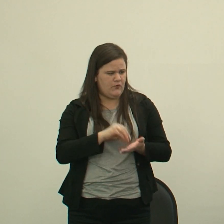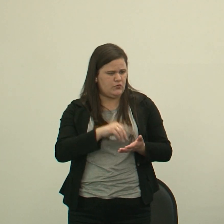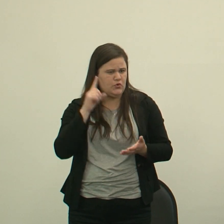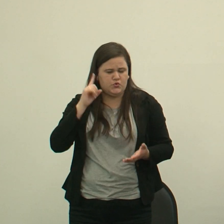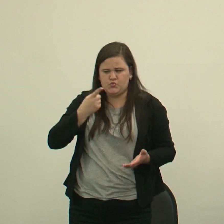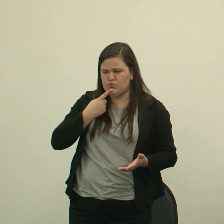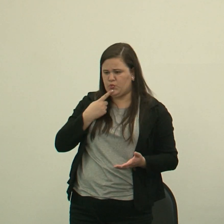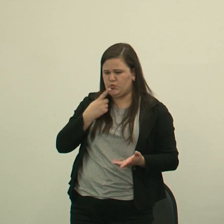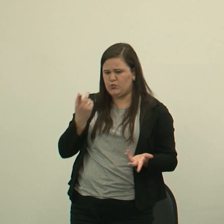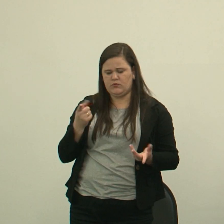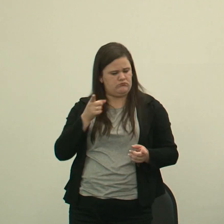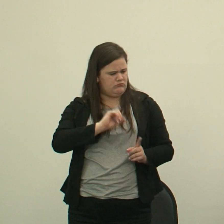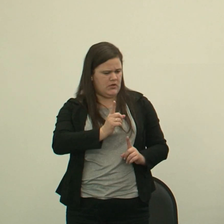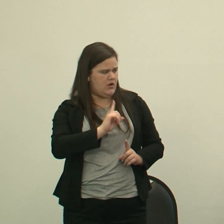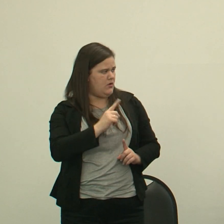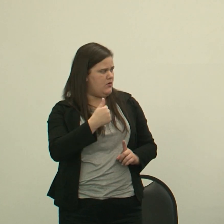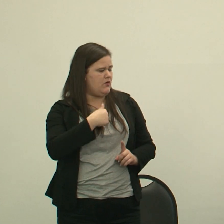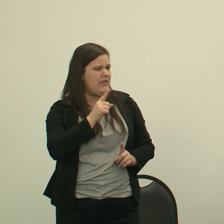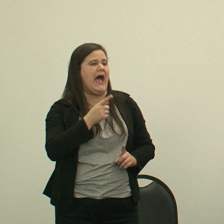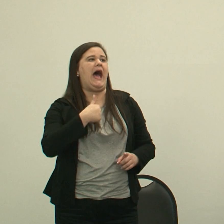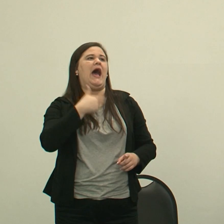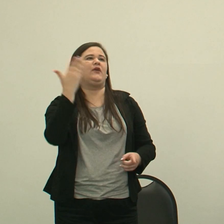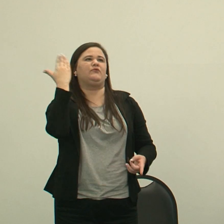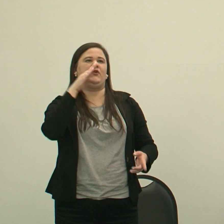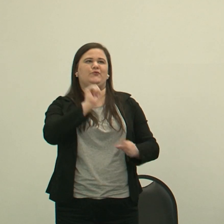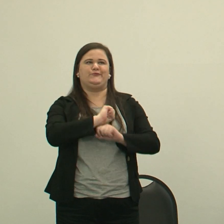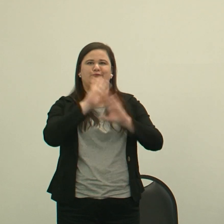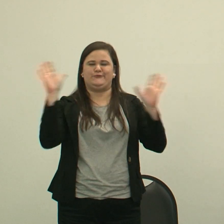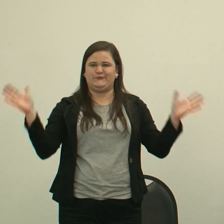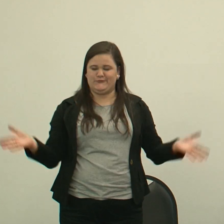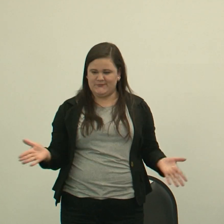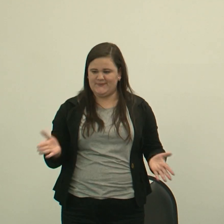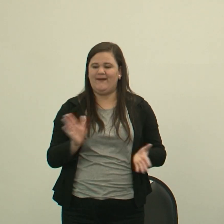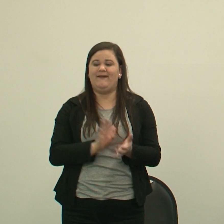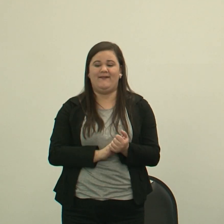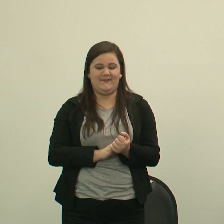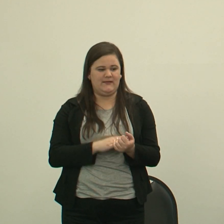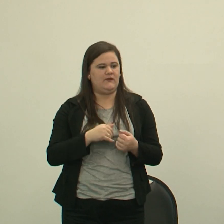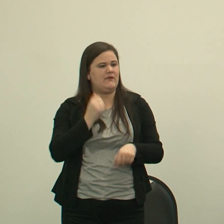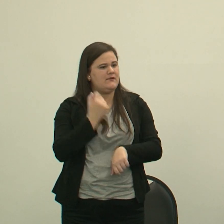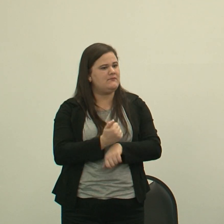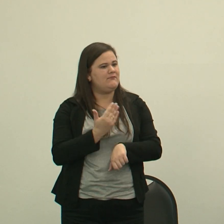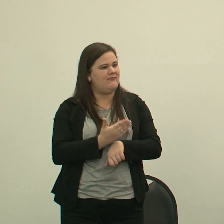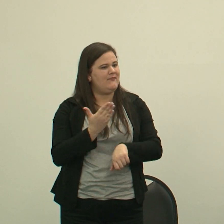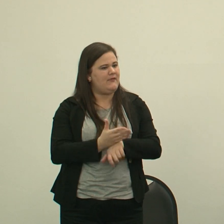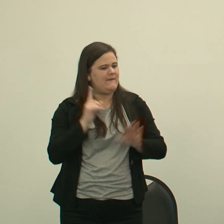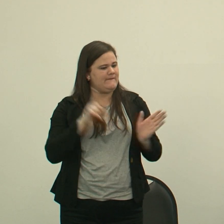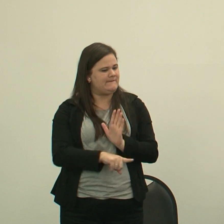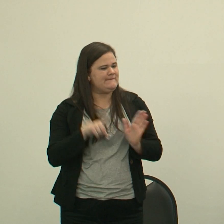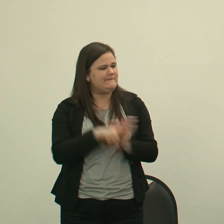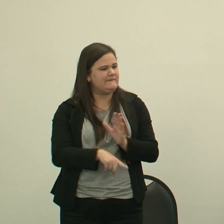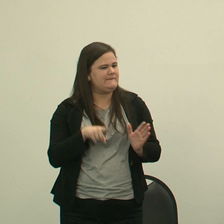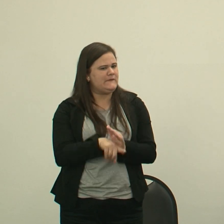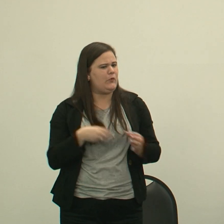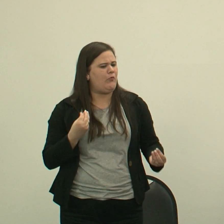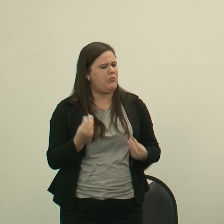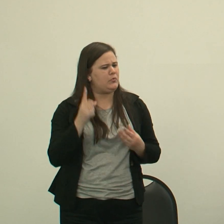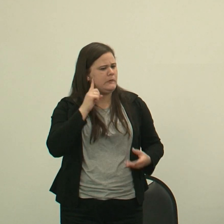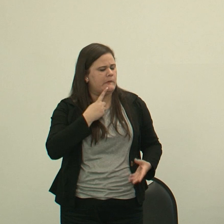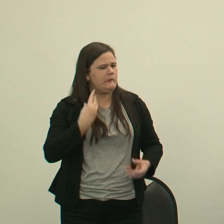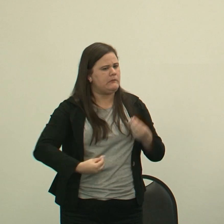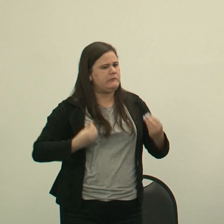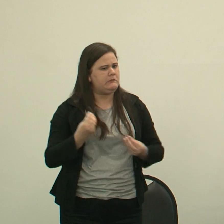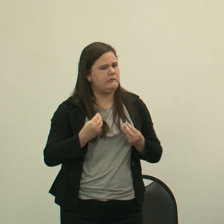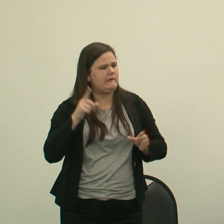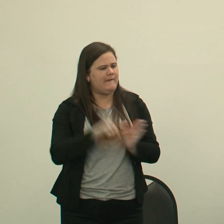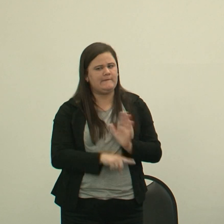fui surdo. Agora entendi. Então, é o tempo todo provocando e respondendo essa provocação de